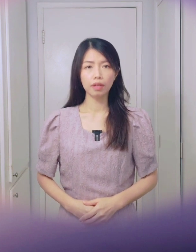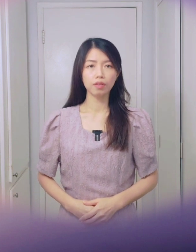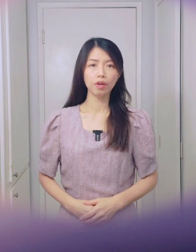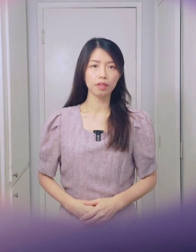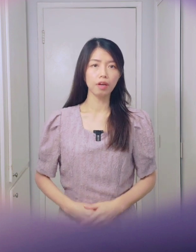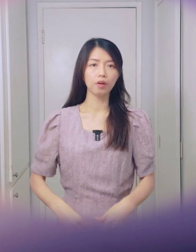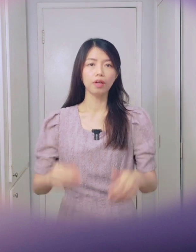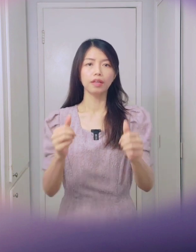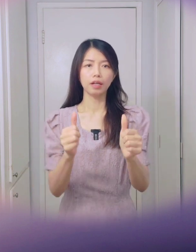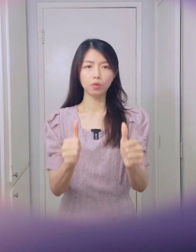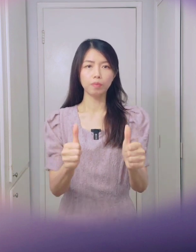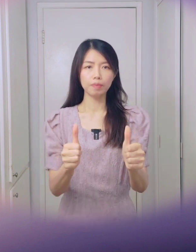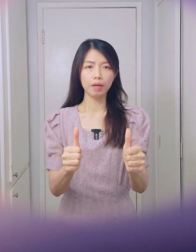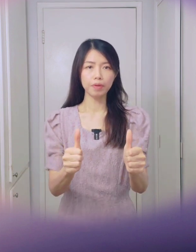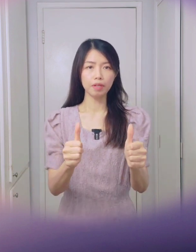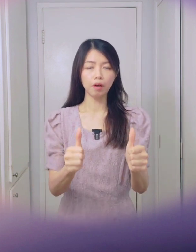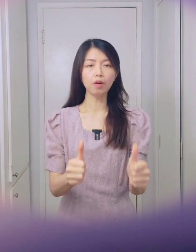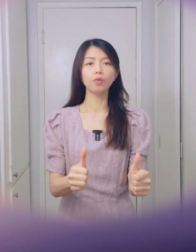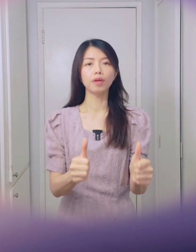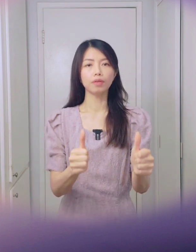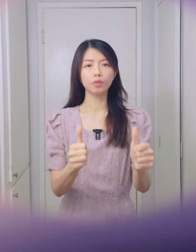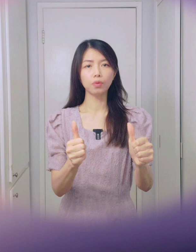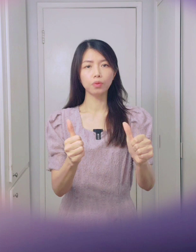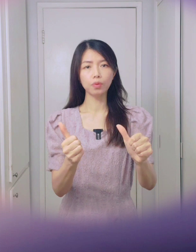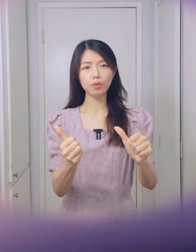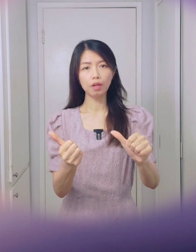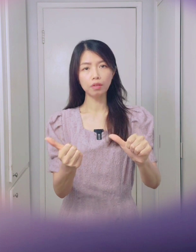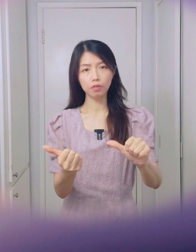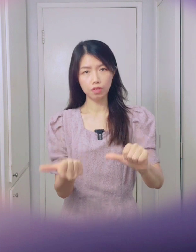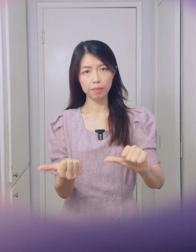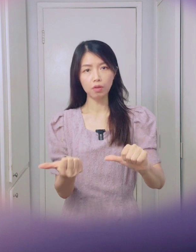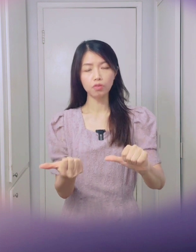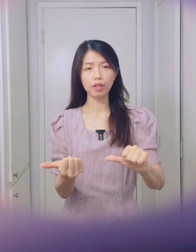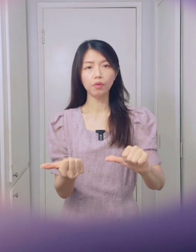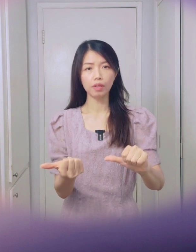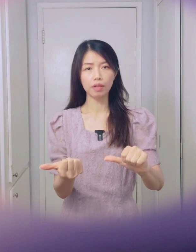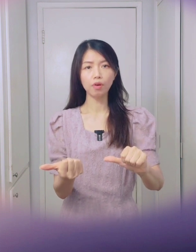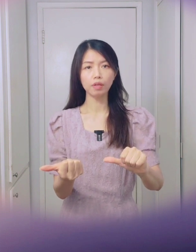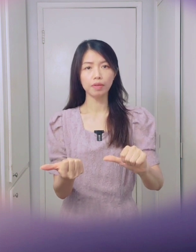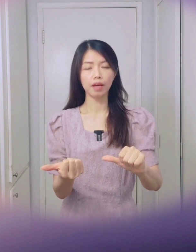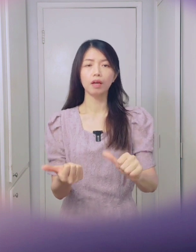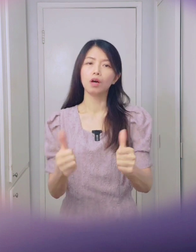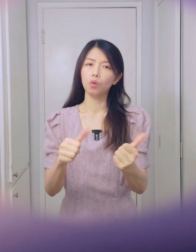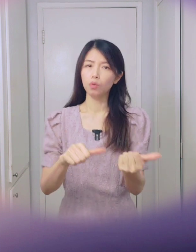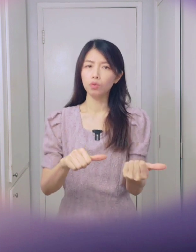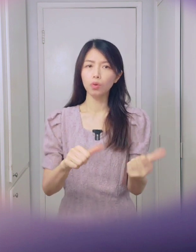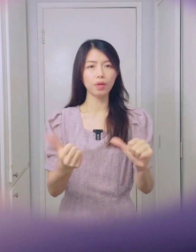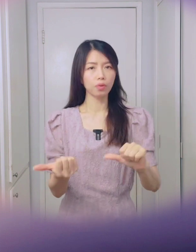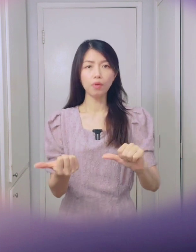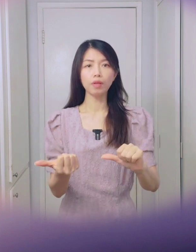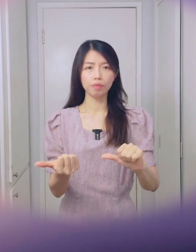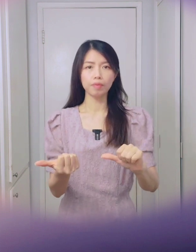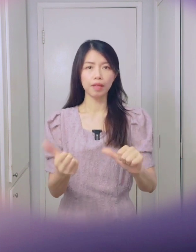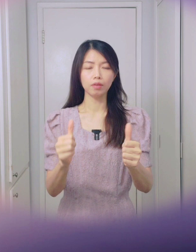하는 뜻의 수어는요, 양손 엄지만 펴셔서 왼쪽으로 쓰러뜨려 주시면 죽다라고 하는 뜻의 수어가 됩니다. 오른쪽,